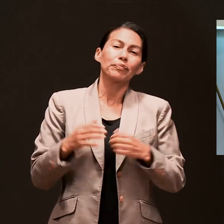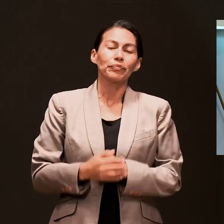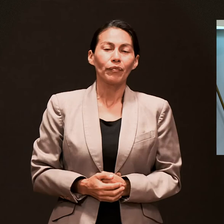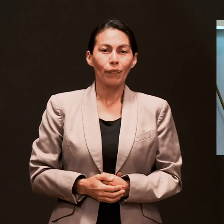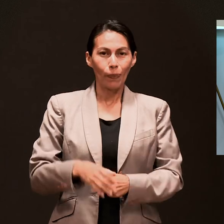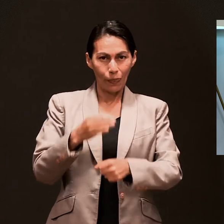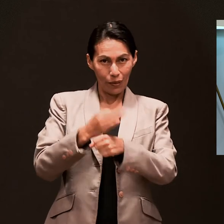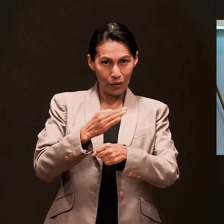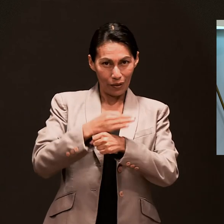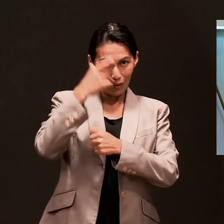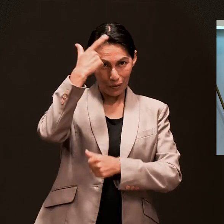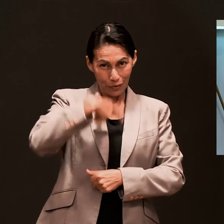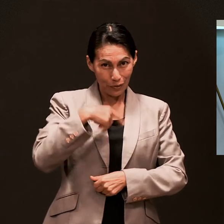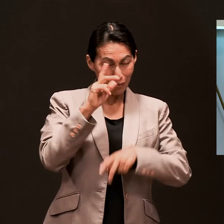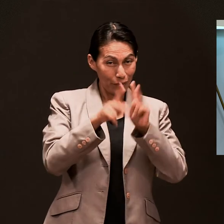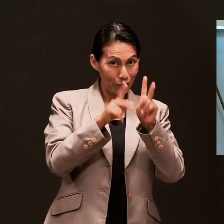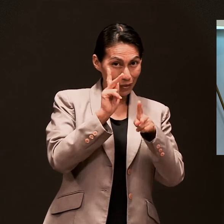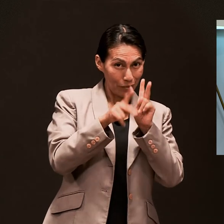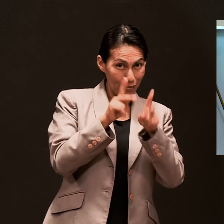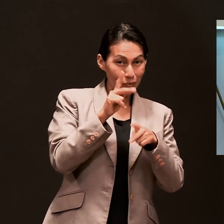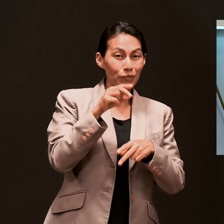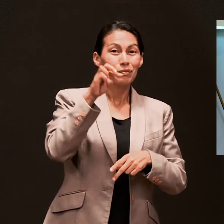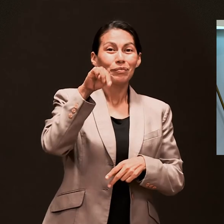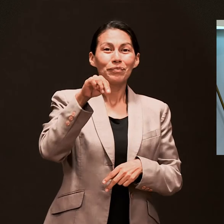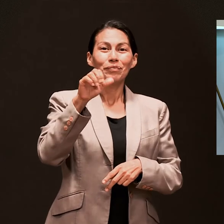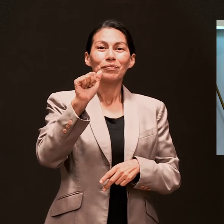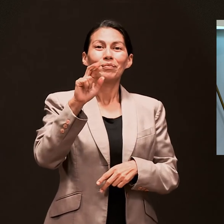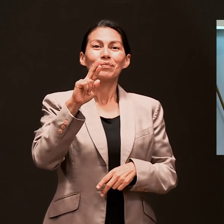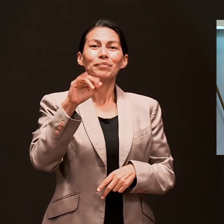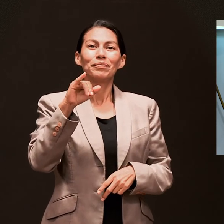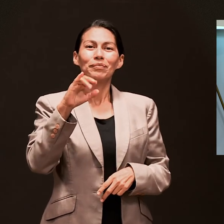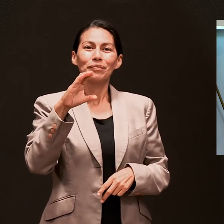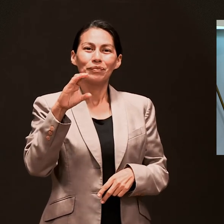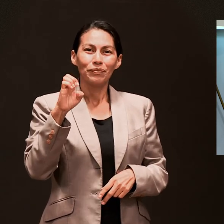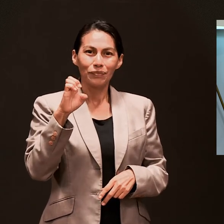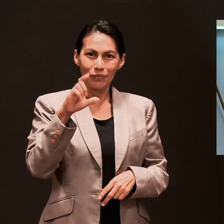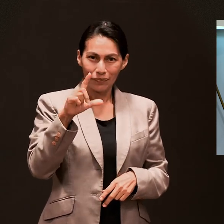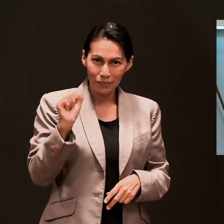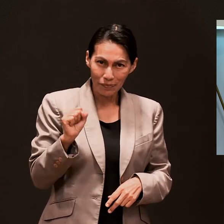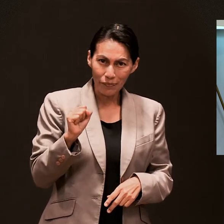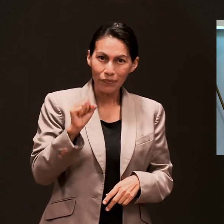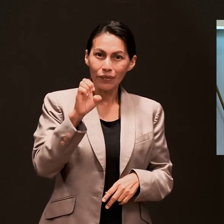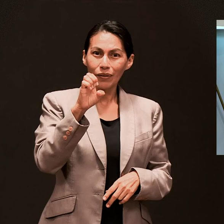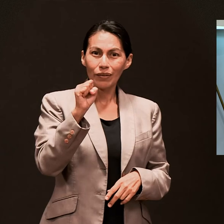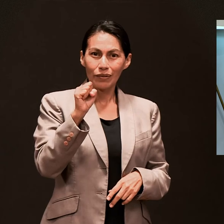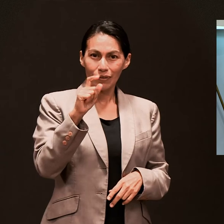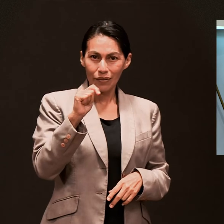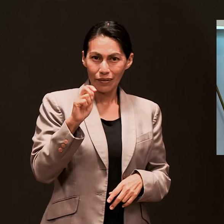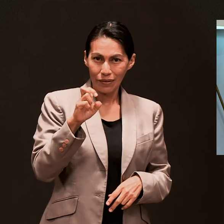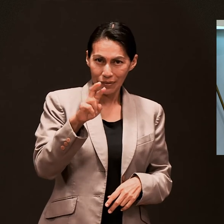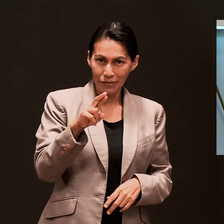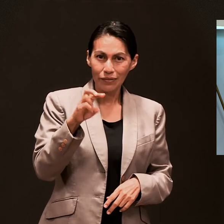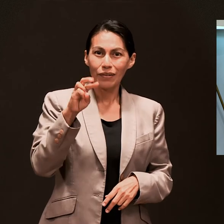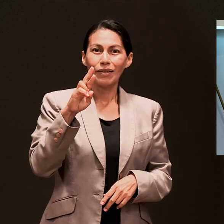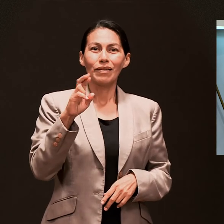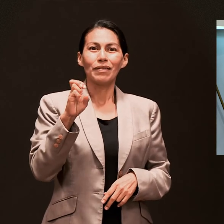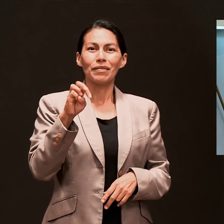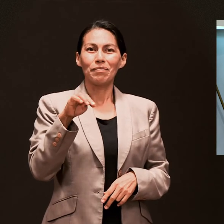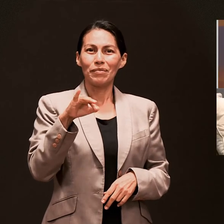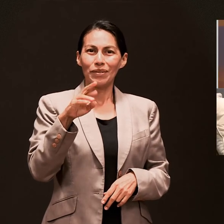esta noche platicaremos con Marisela Ramírez Marisela Esther